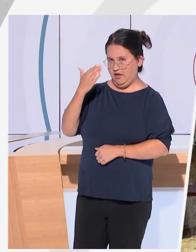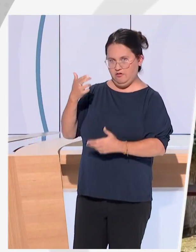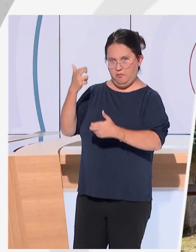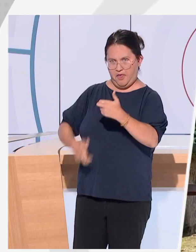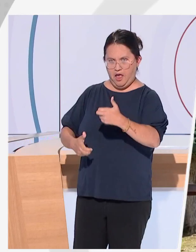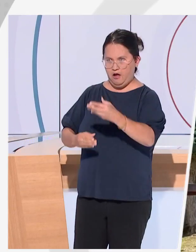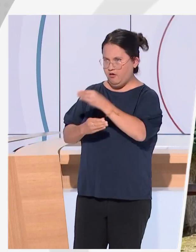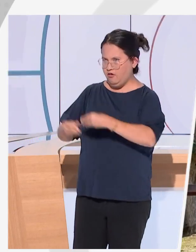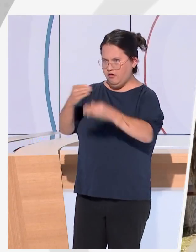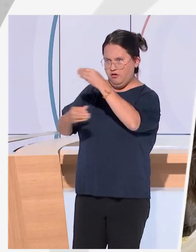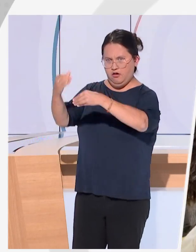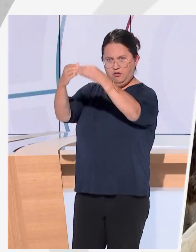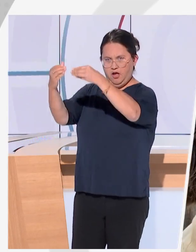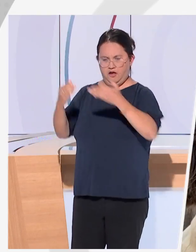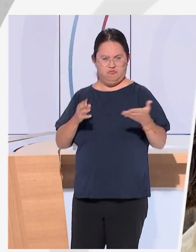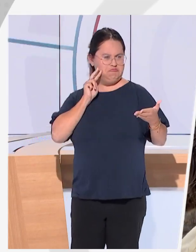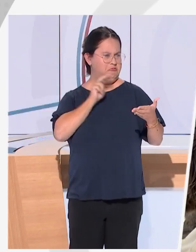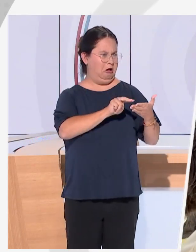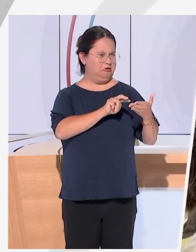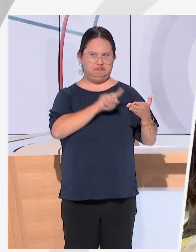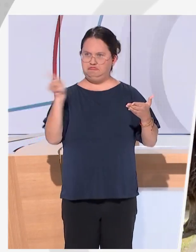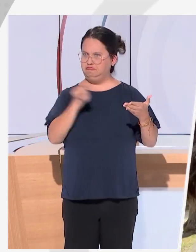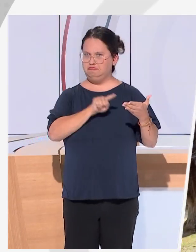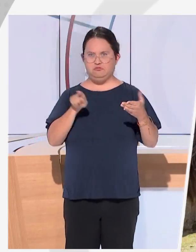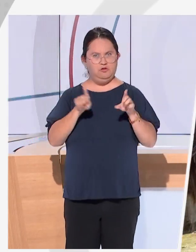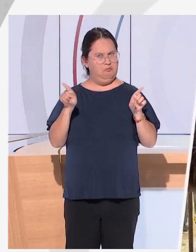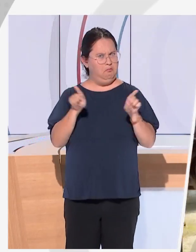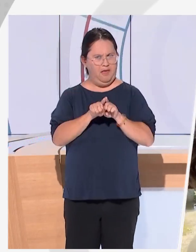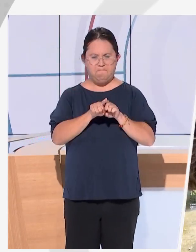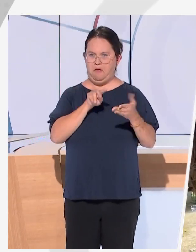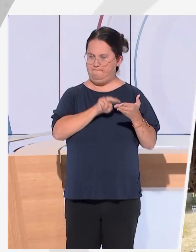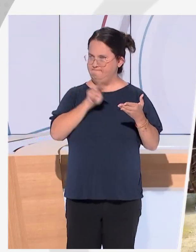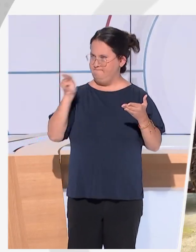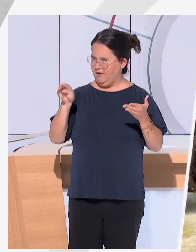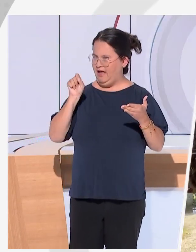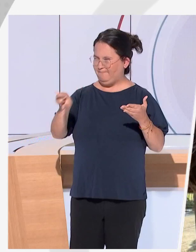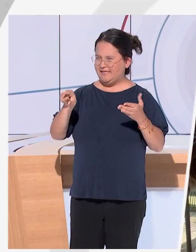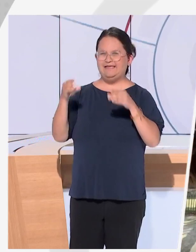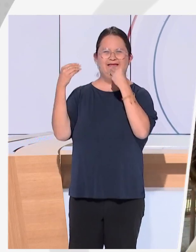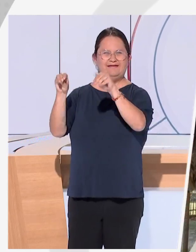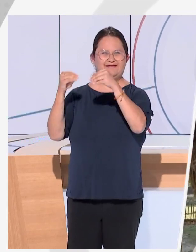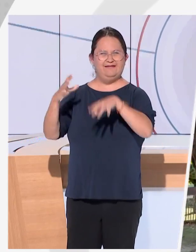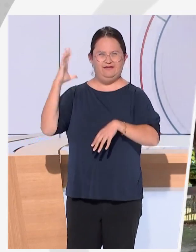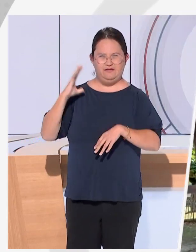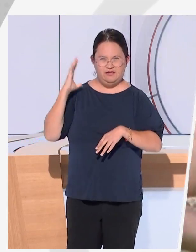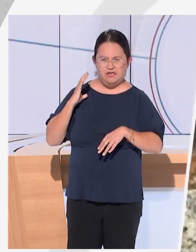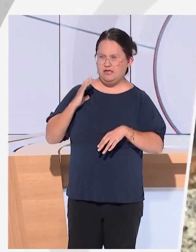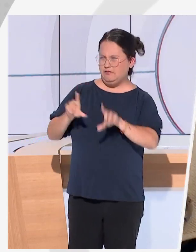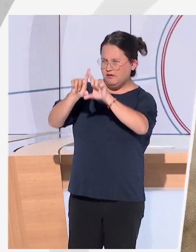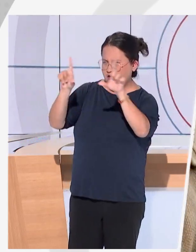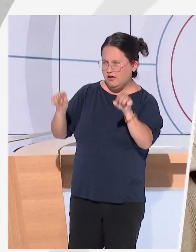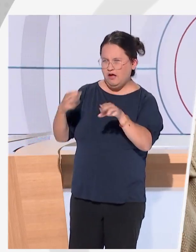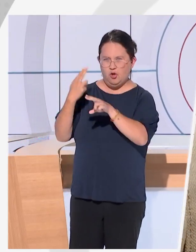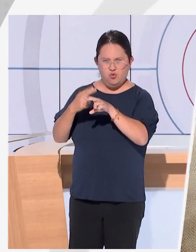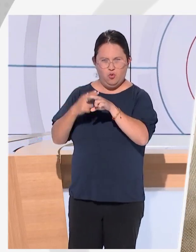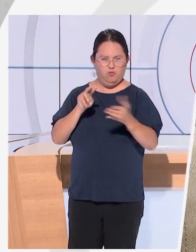pierres, sur la carte postale, ce qui nous a permis de localiser l'ancienne épicerie. Et on voit l'enseigne. Et donc on peut